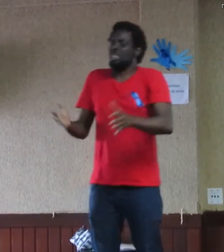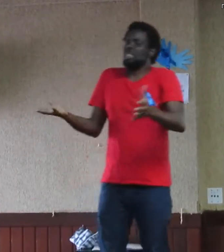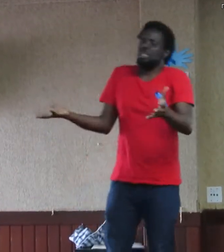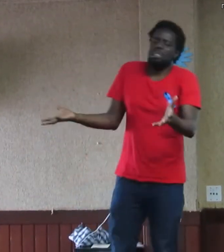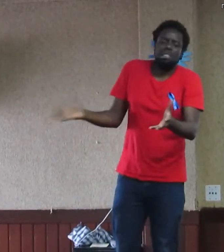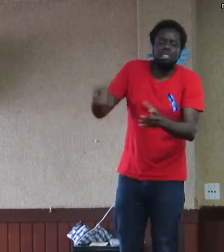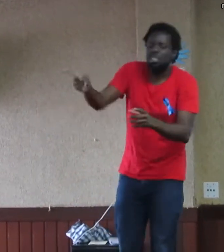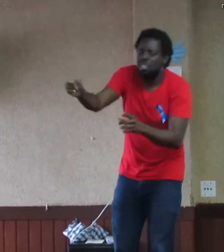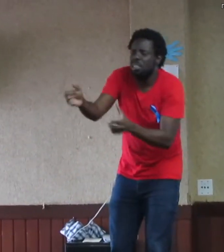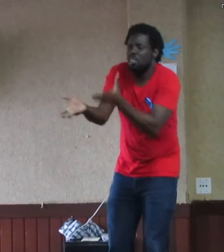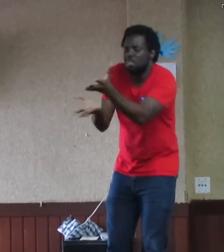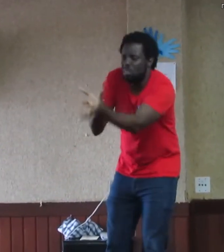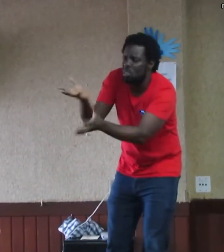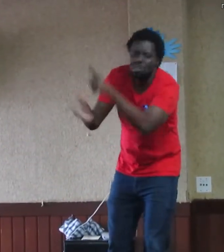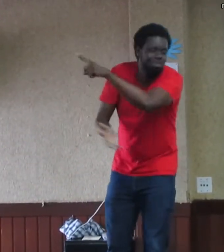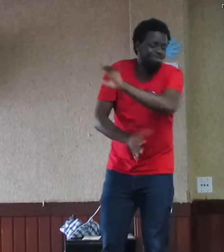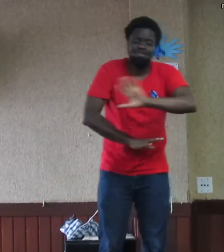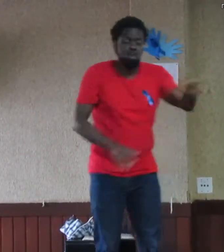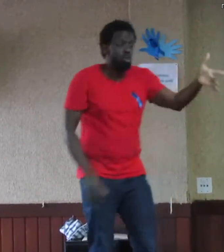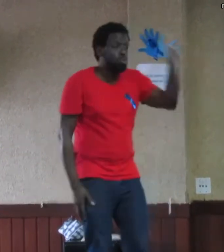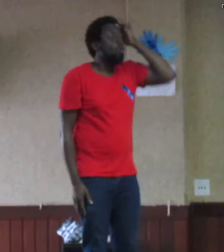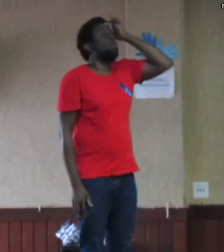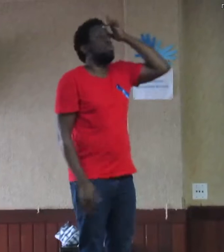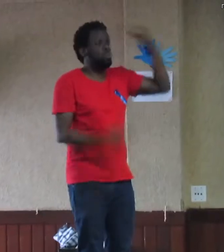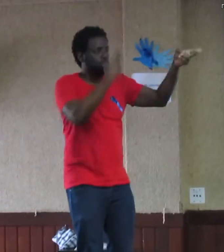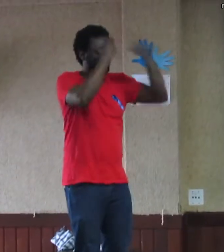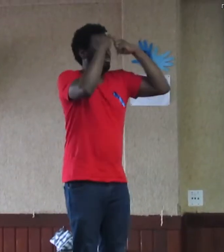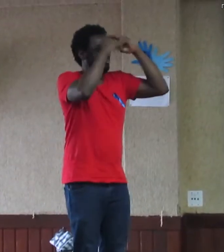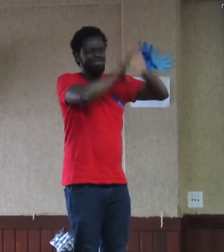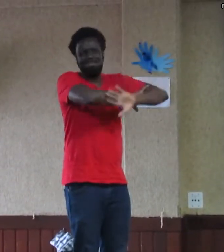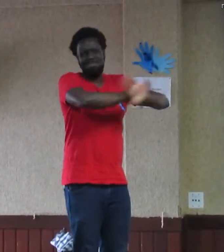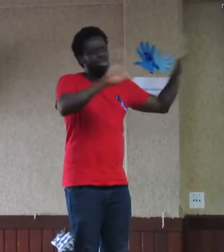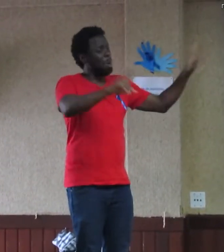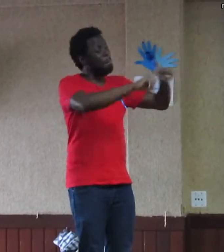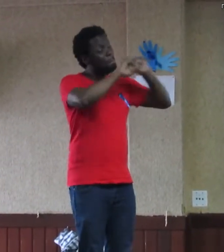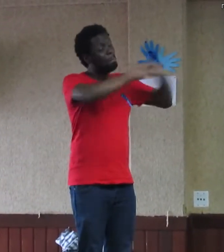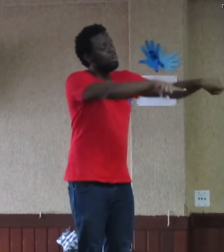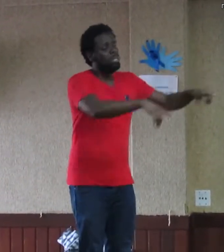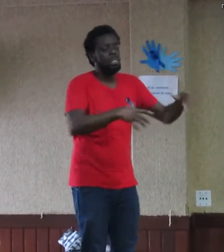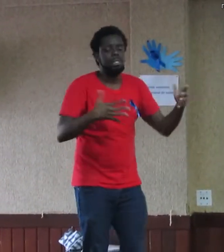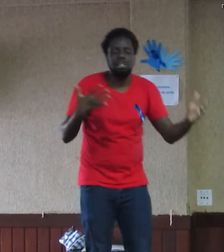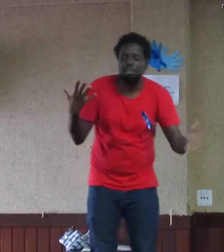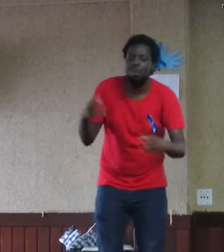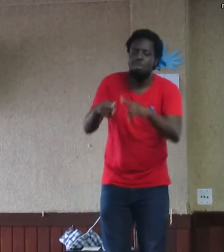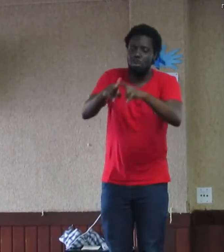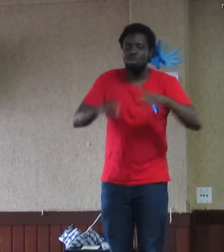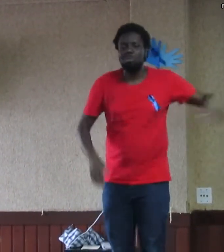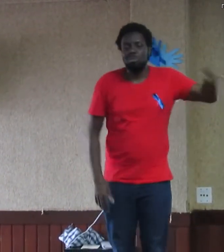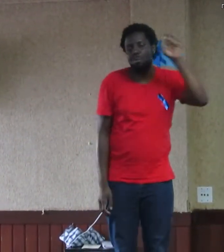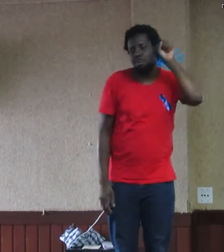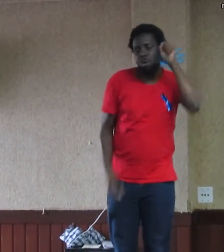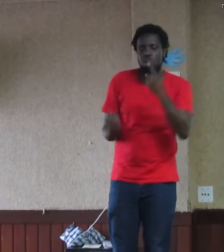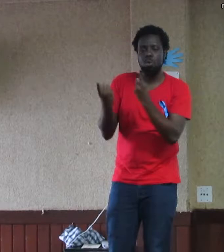de nada. E isso acaba gerando uma depressão nesse indivíduo, principalmente na fase inicial de vida, que é na